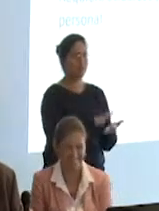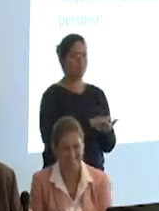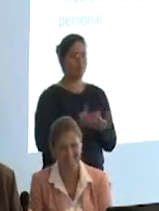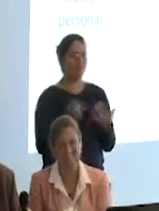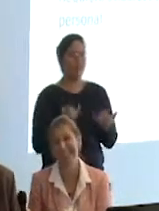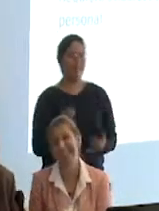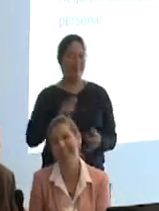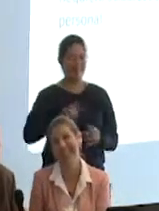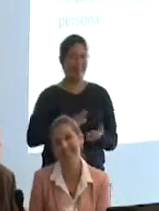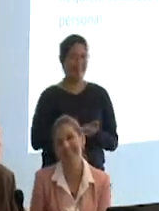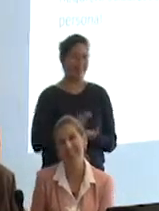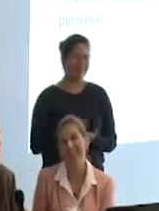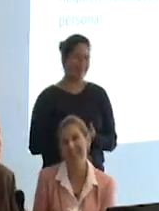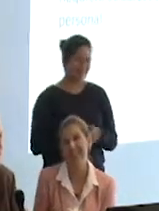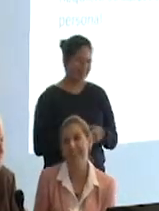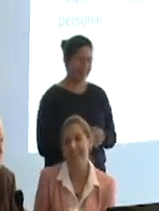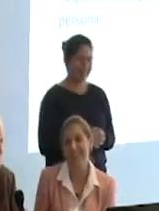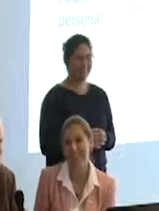¿acaso